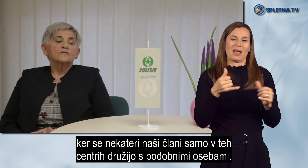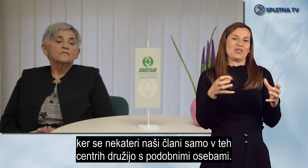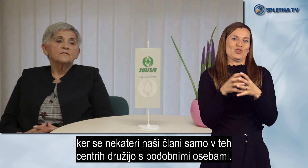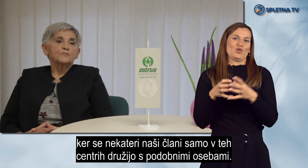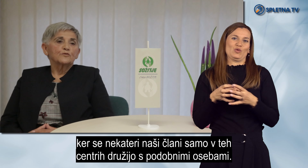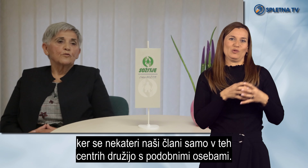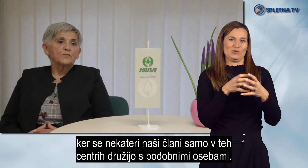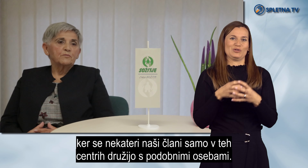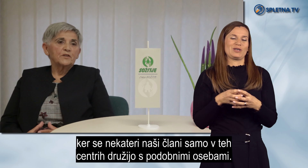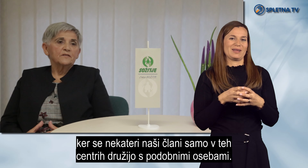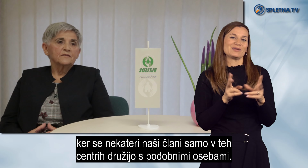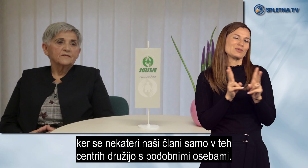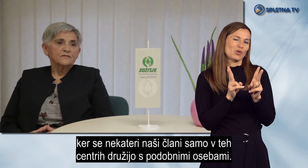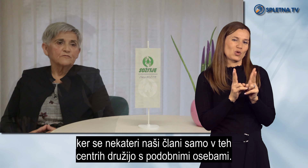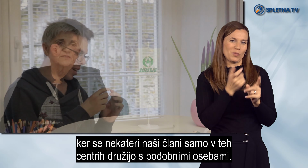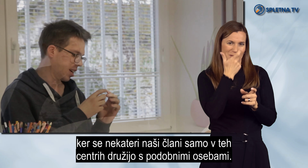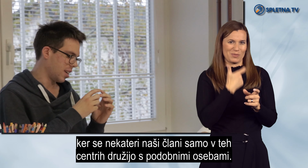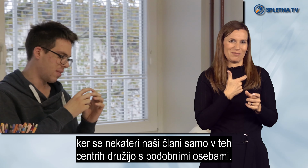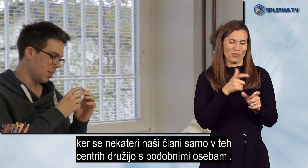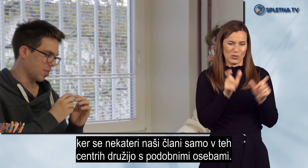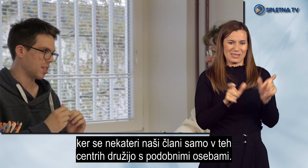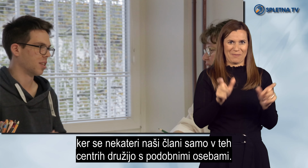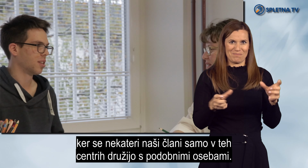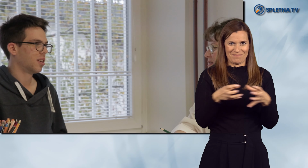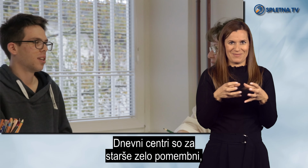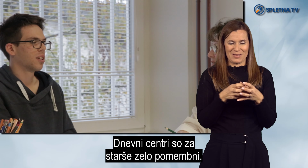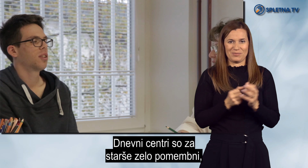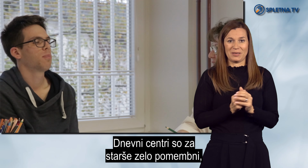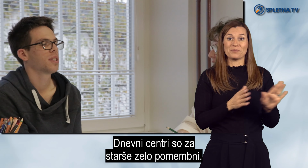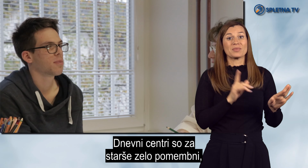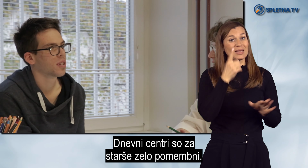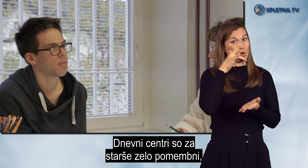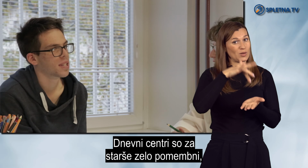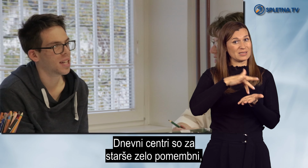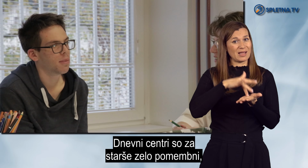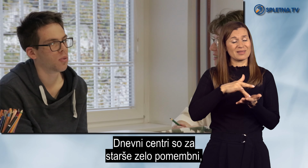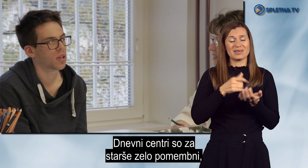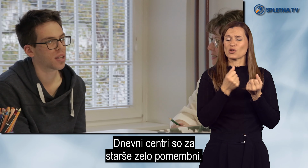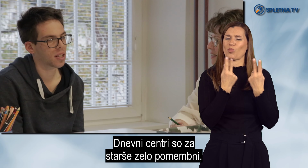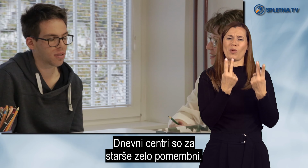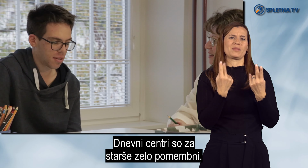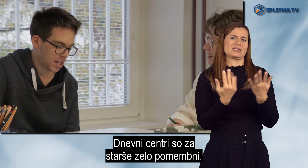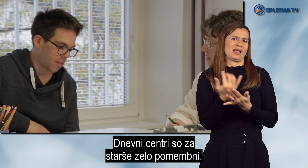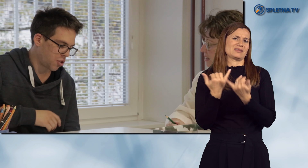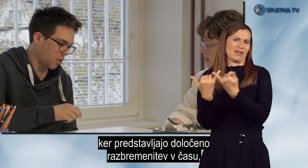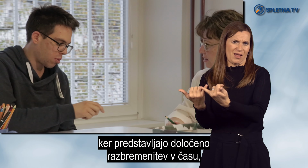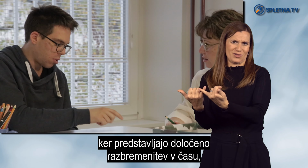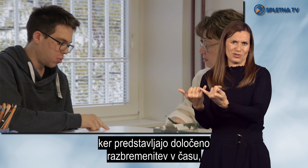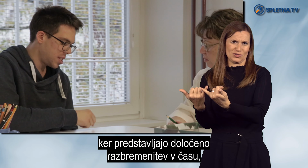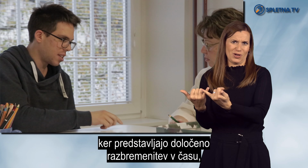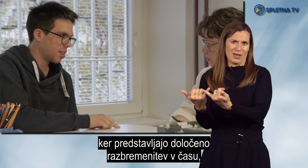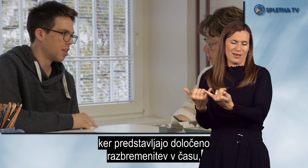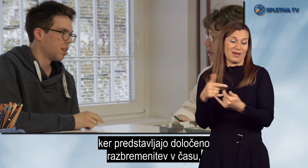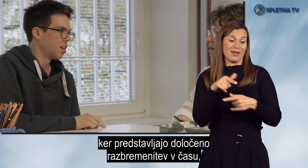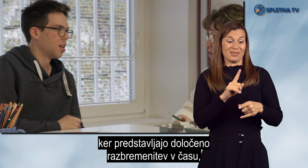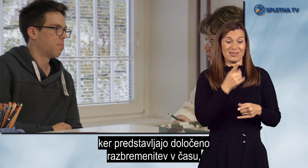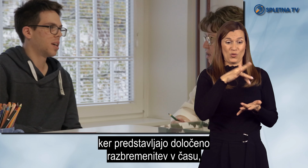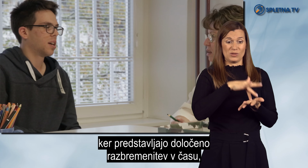z podobnimi osebami. Dnevni centri so staršem zelo pomembni, ker